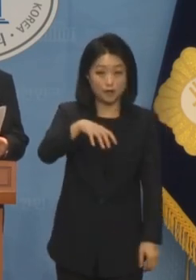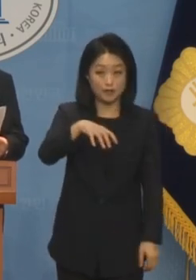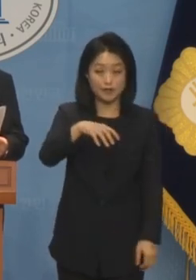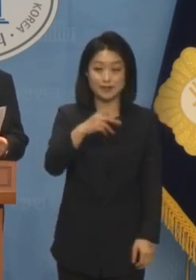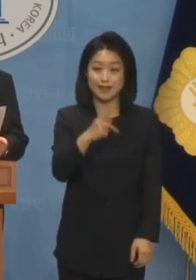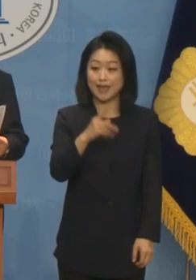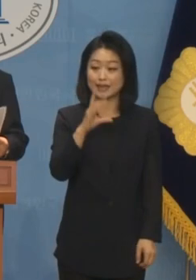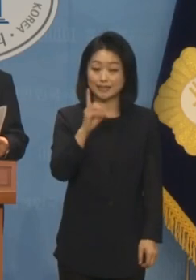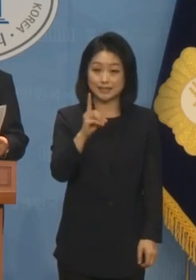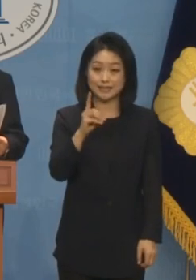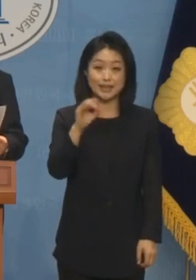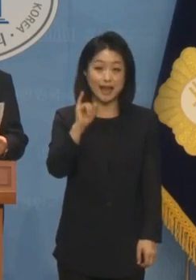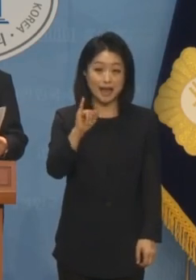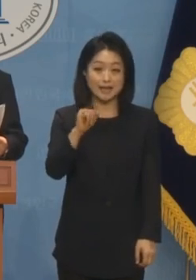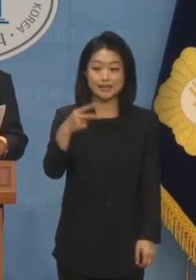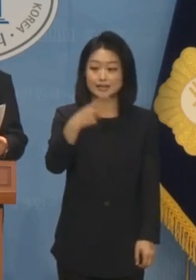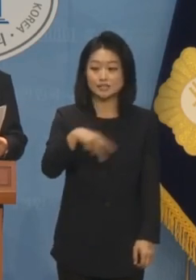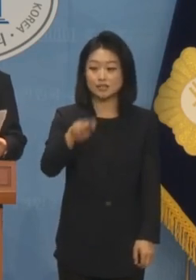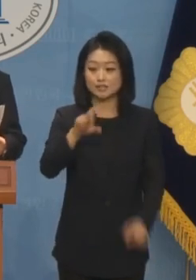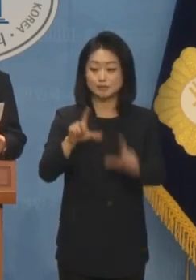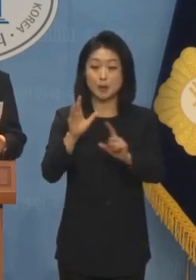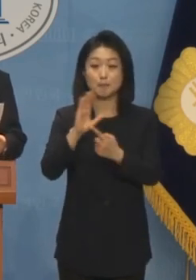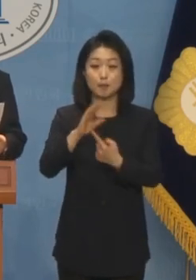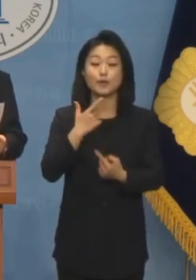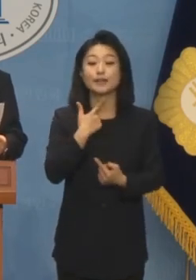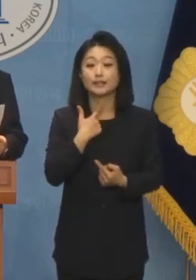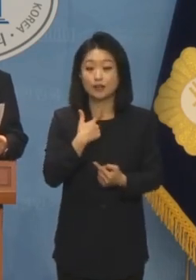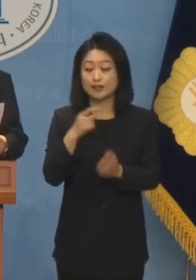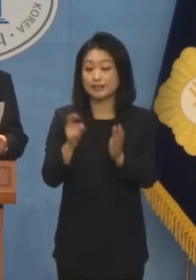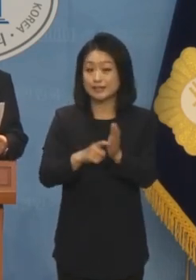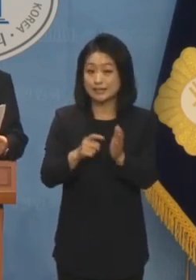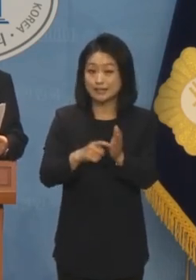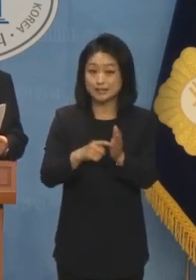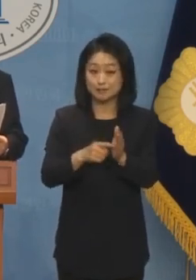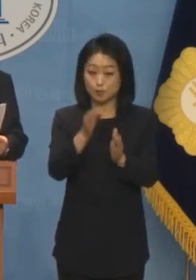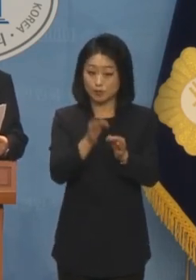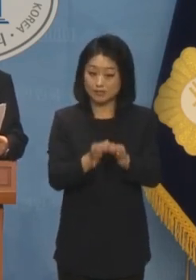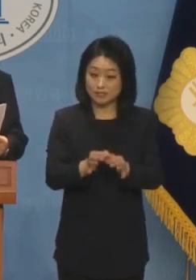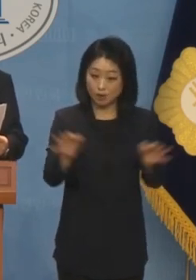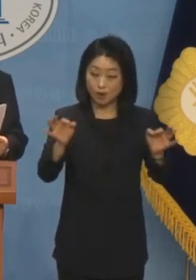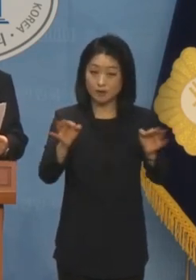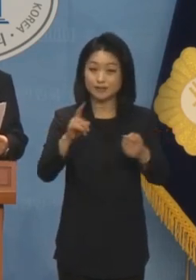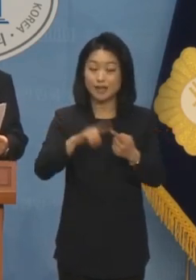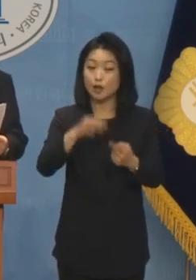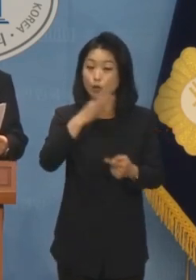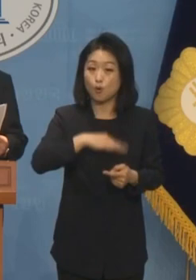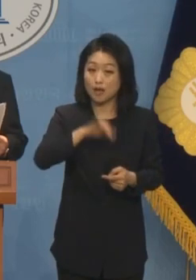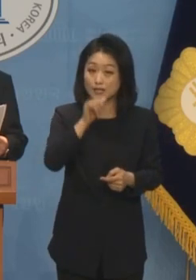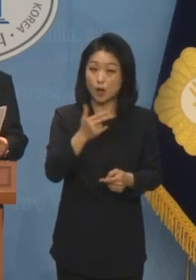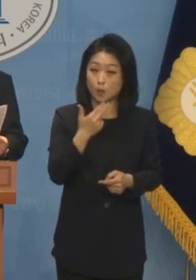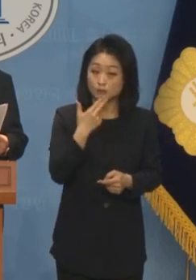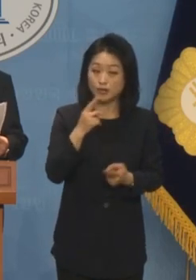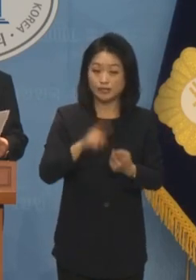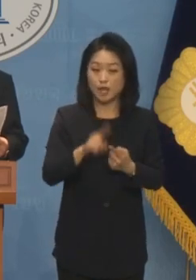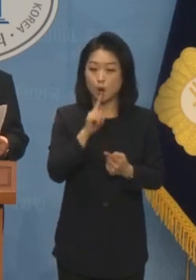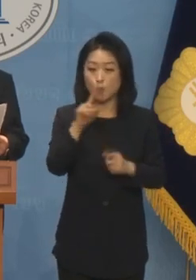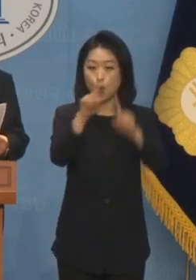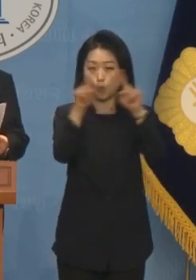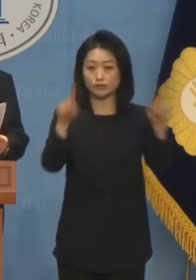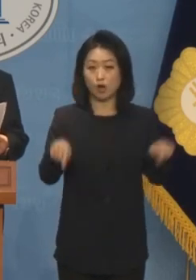한국개발연구원 KDI 2020년 발표한 긴급 재난지원금 정책의 효과와 시사점 보고서에